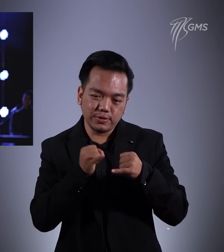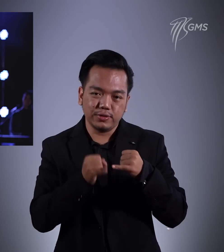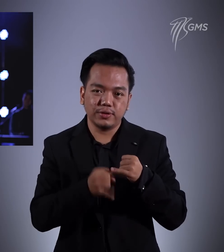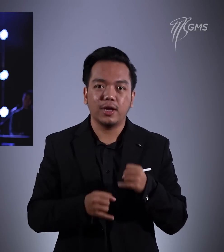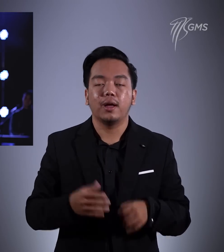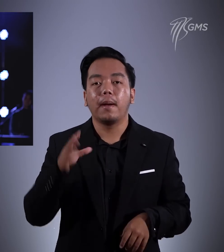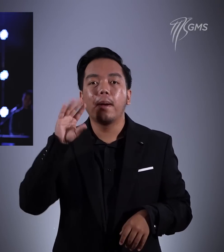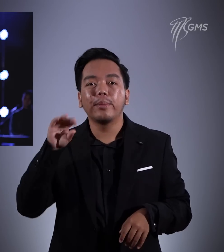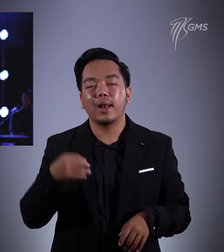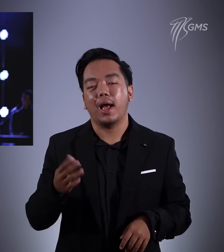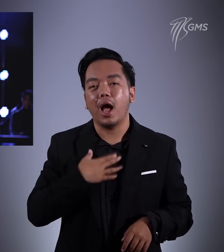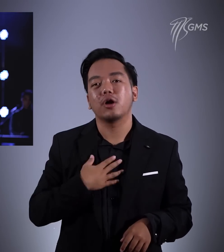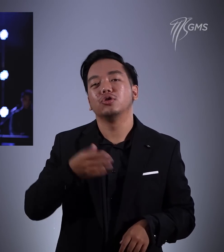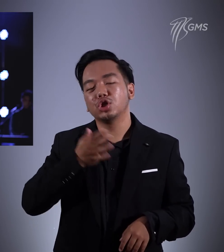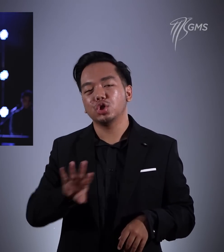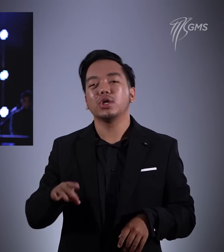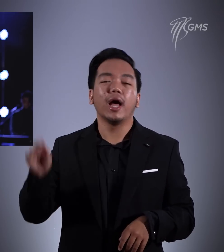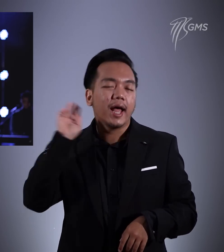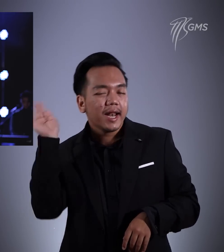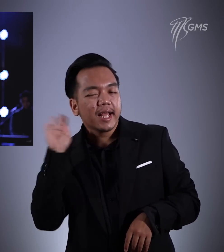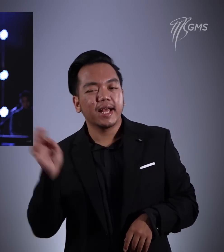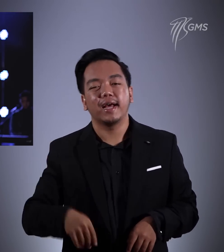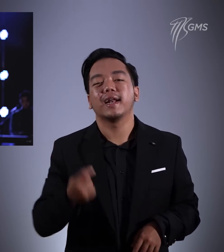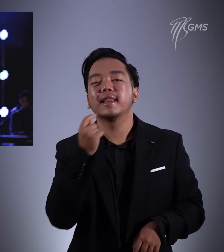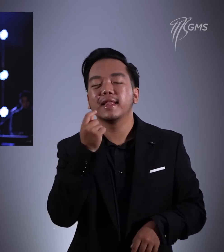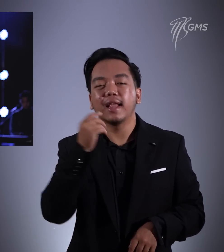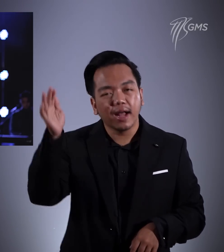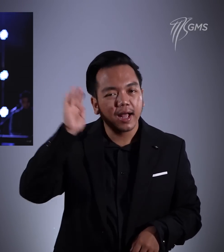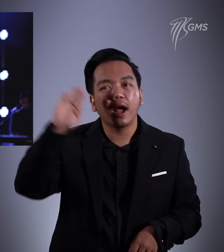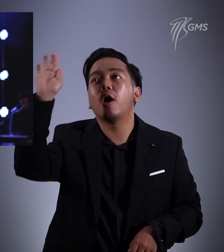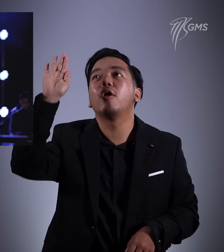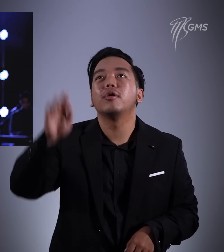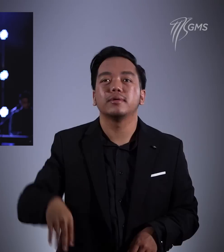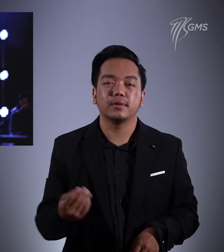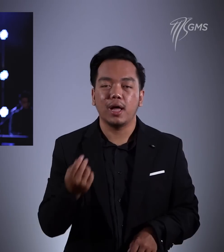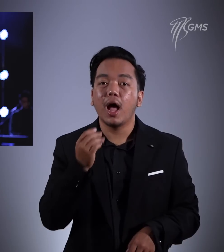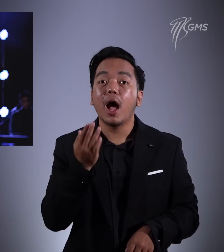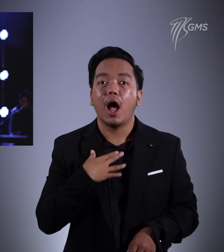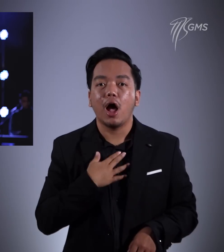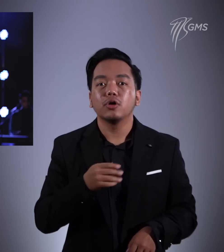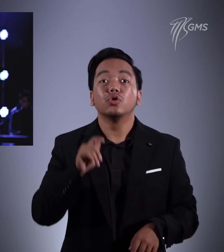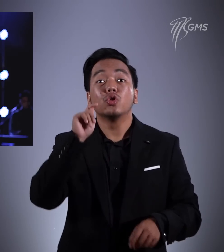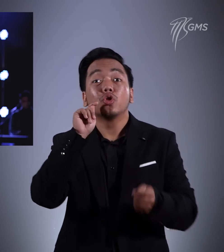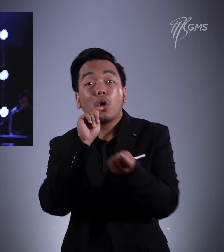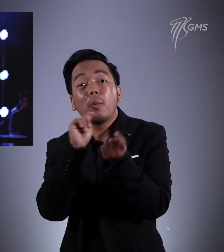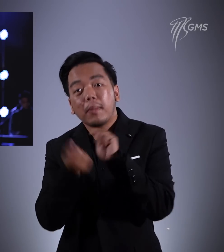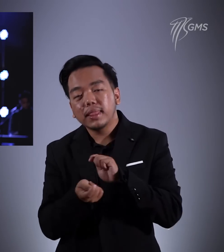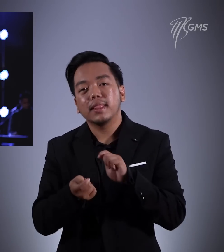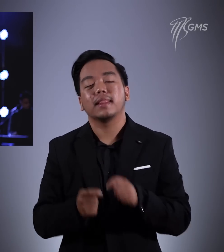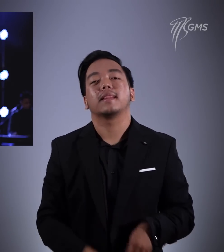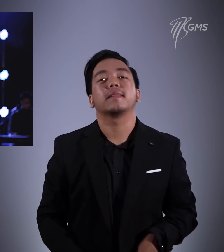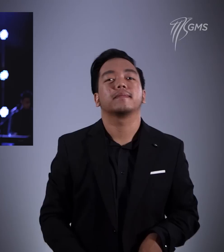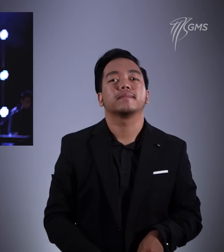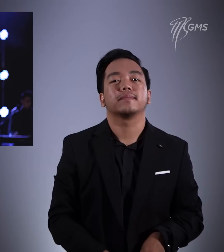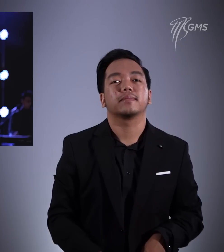mataku sendiri melihatmu. Aku cabut perkataanku. Aku bertobat di bawah debu. Dia